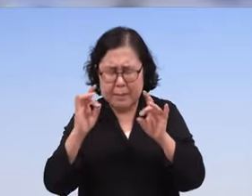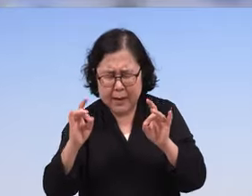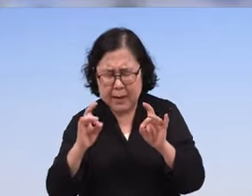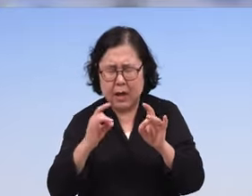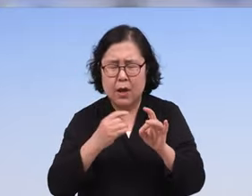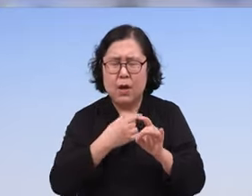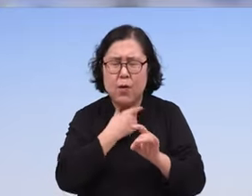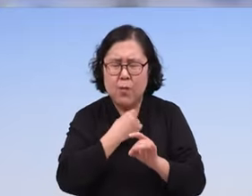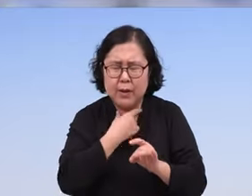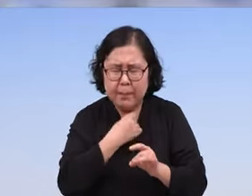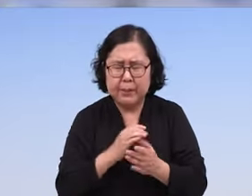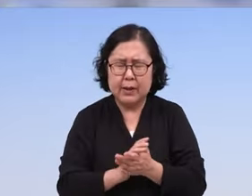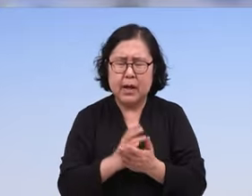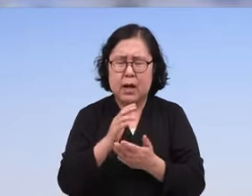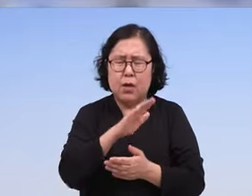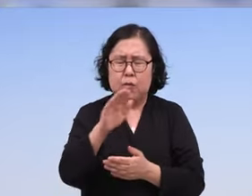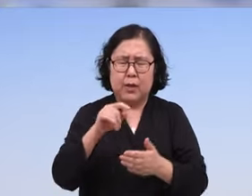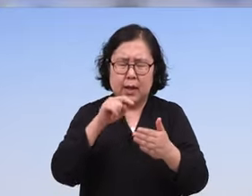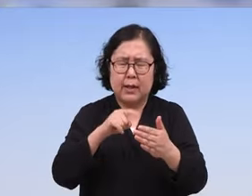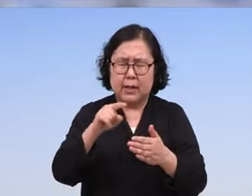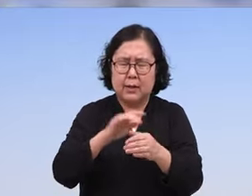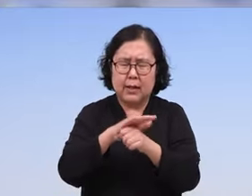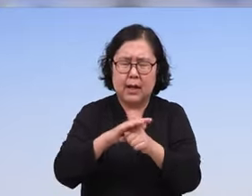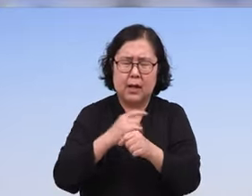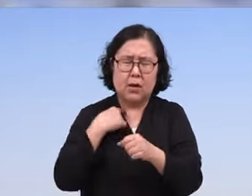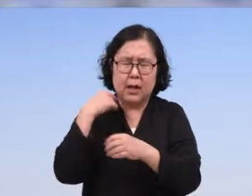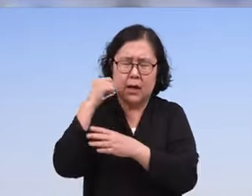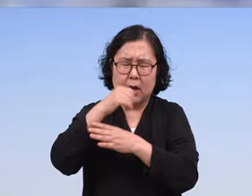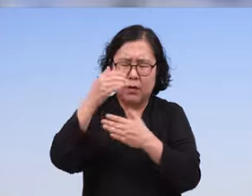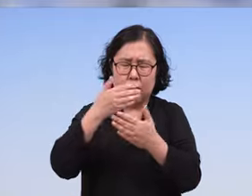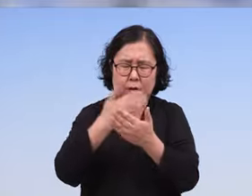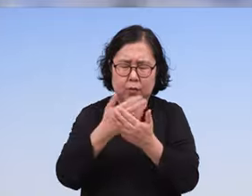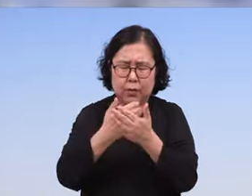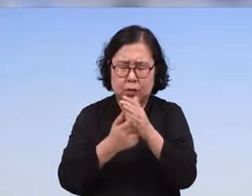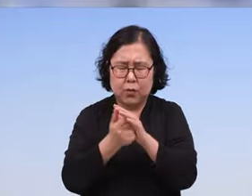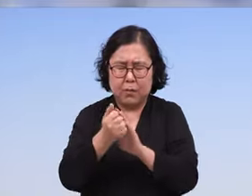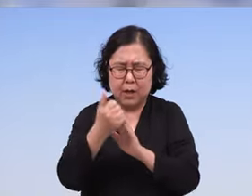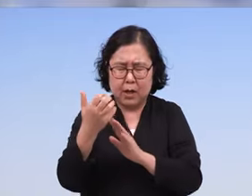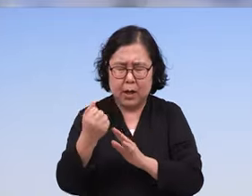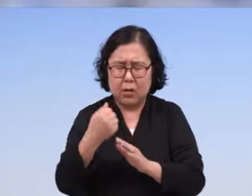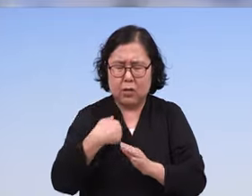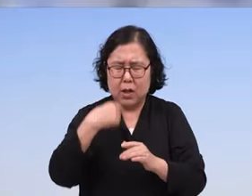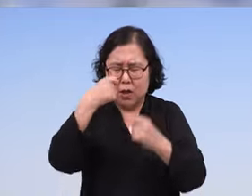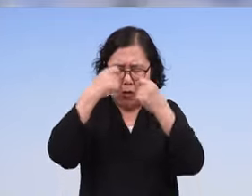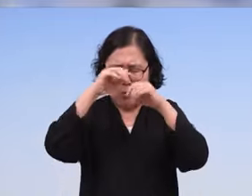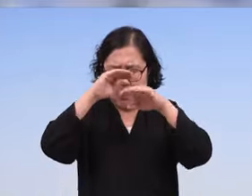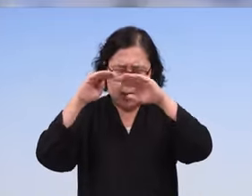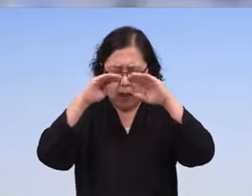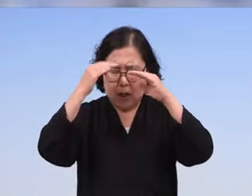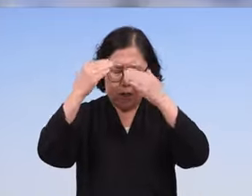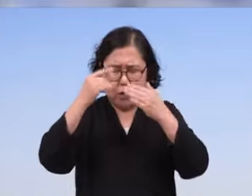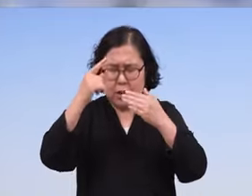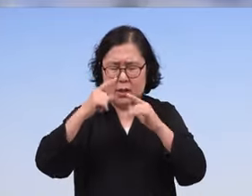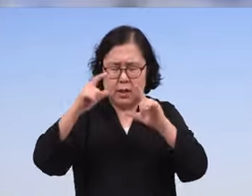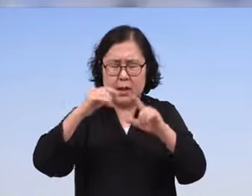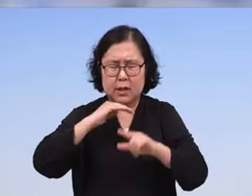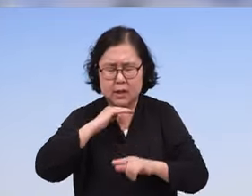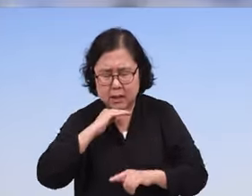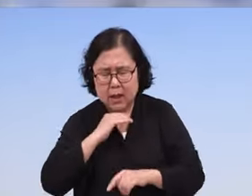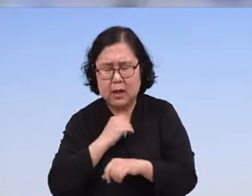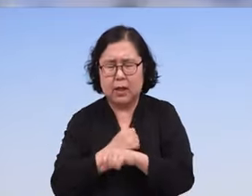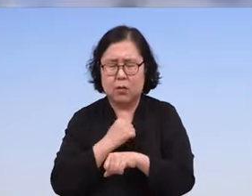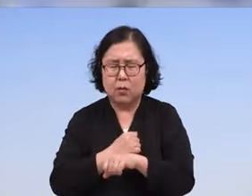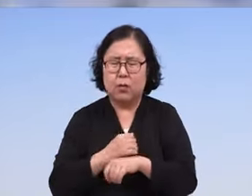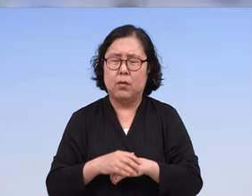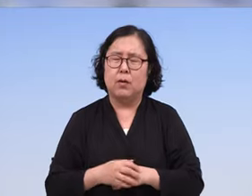간구하오니 우리 안에 그 사랑을 허락하여 주시옵소서. 소망을 가지고 내 눈물 닦아 주실 그날을